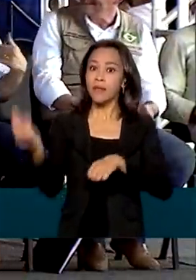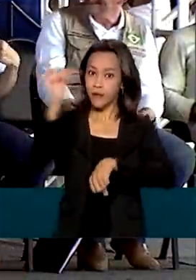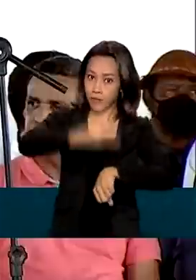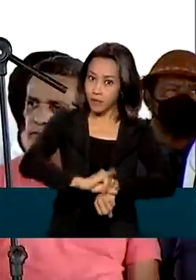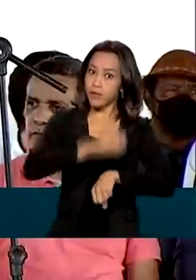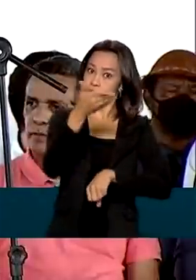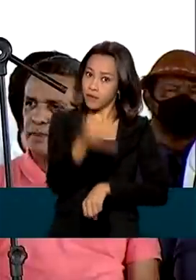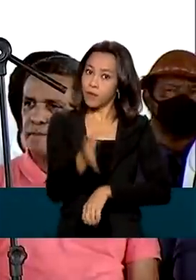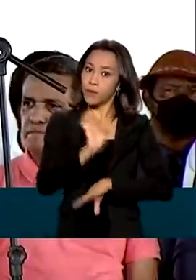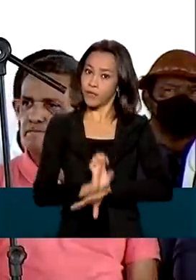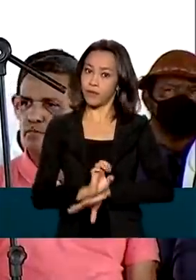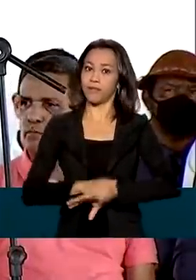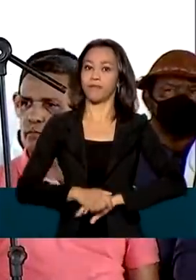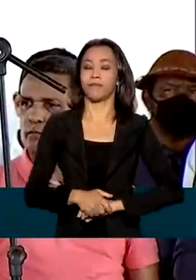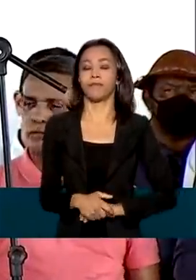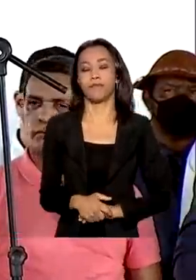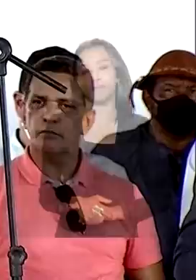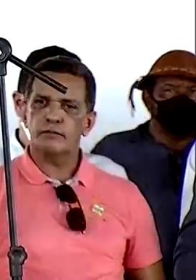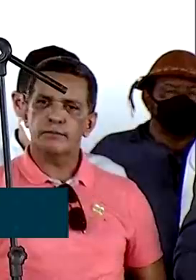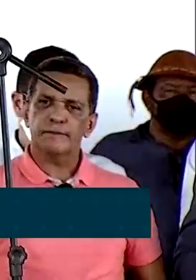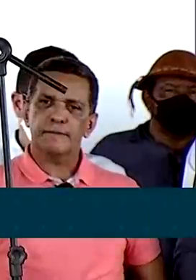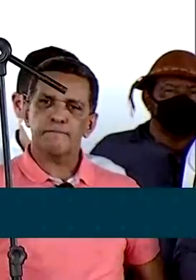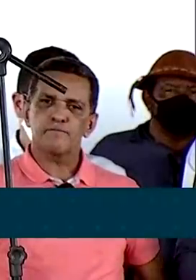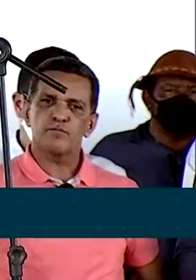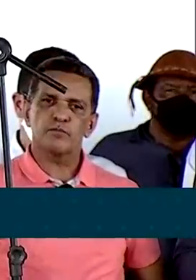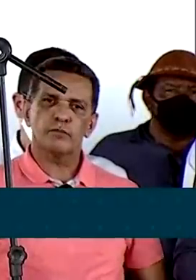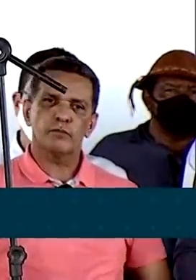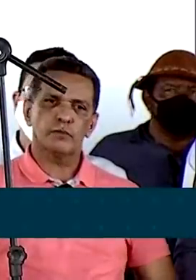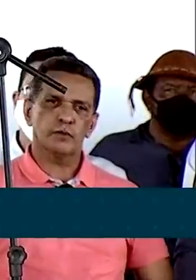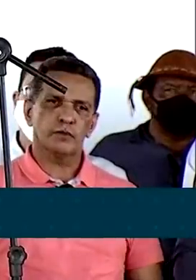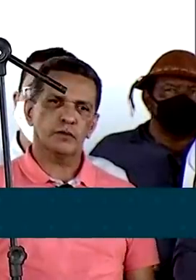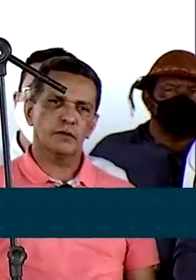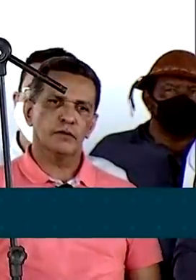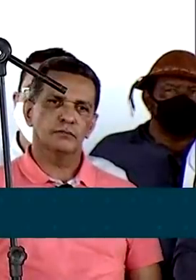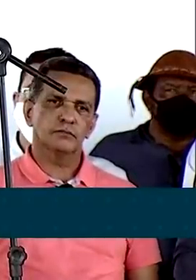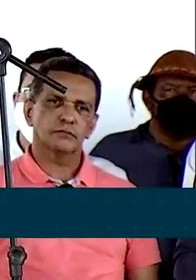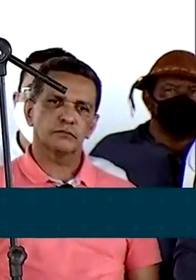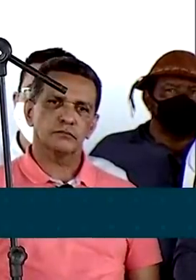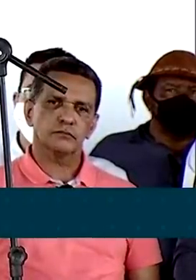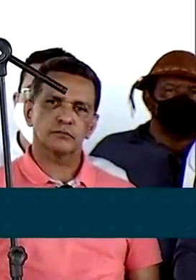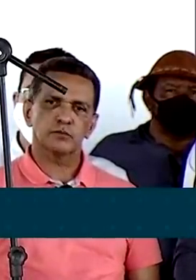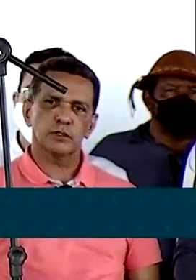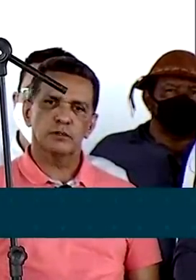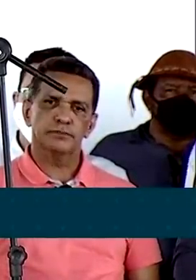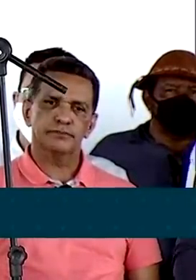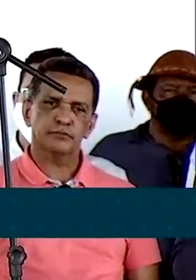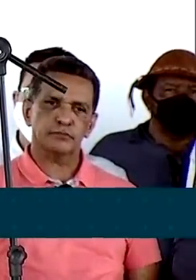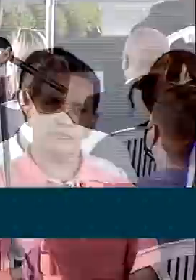de Roraima. Boa Vista está ganhando o maior operador de aeroportos do mundo.